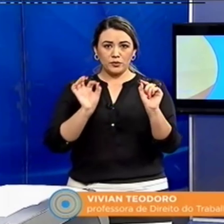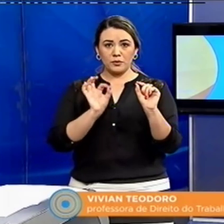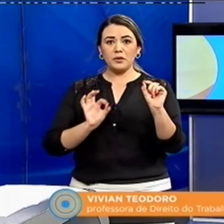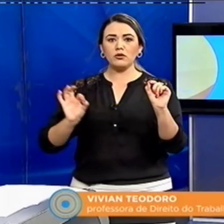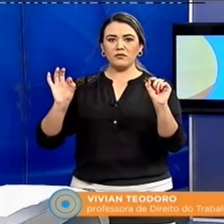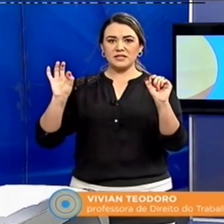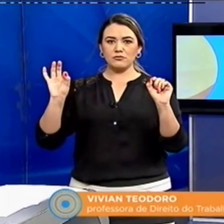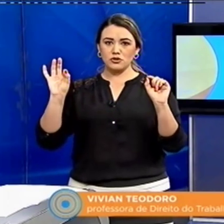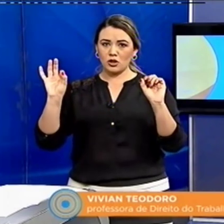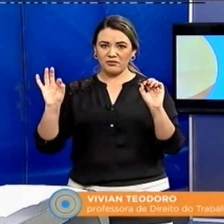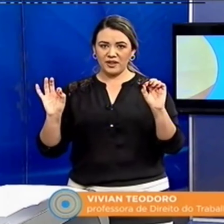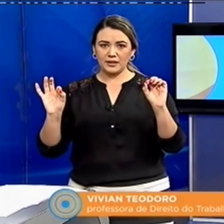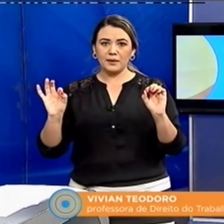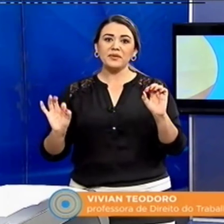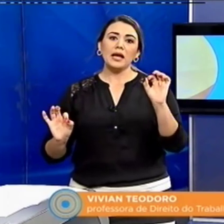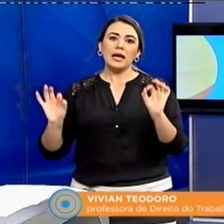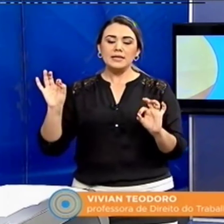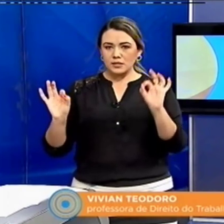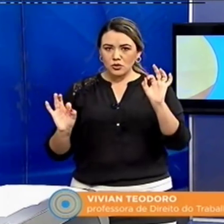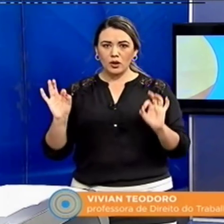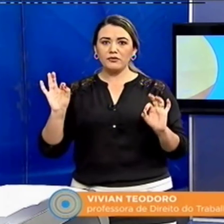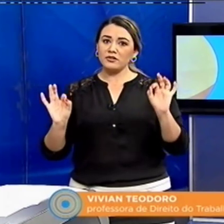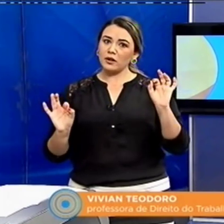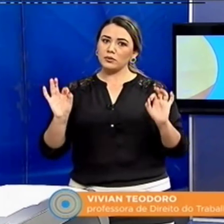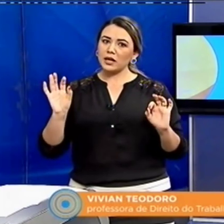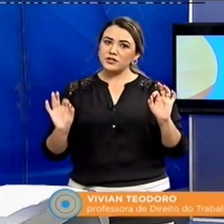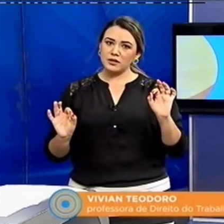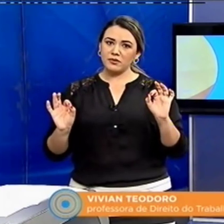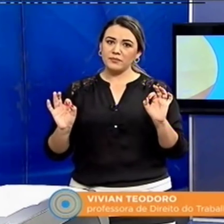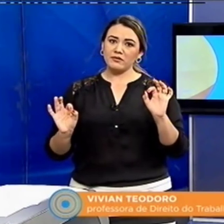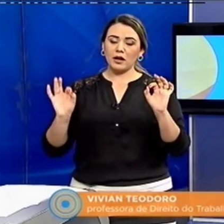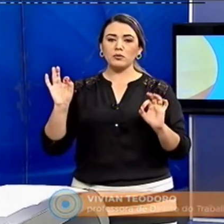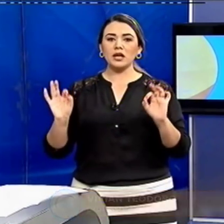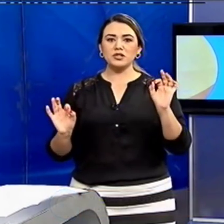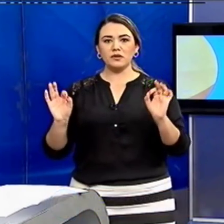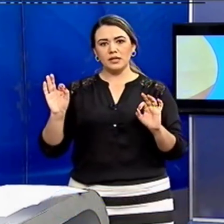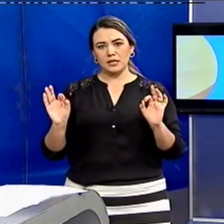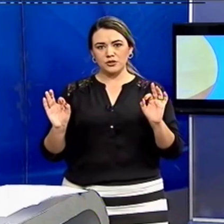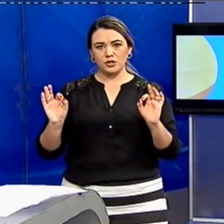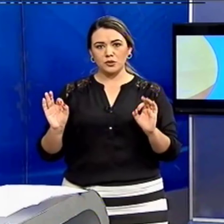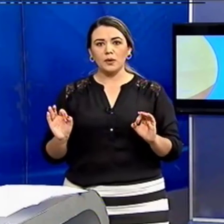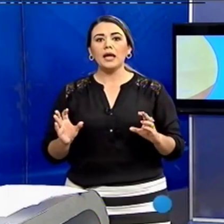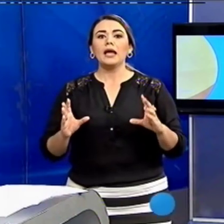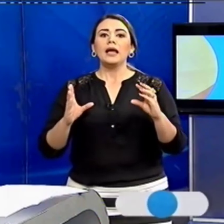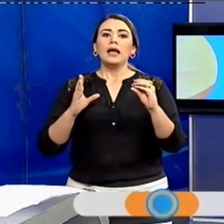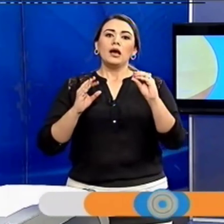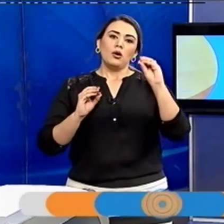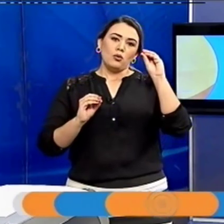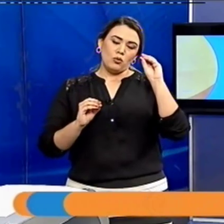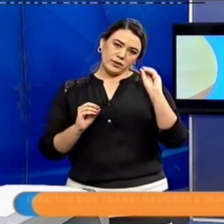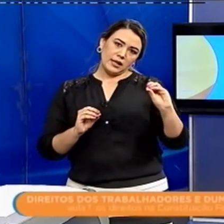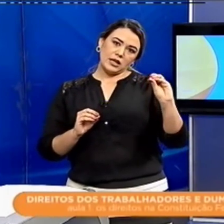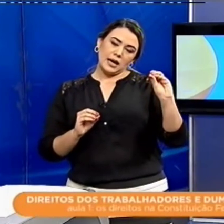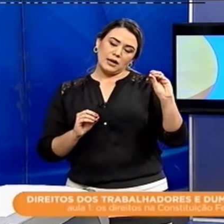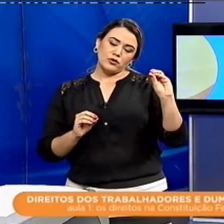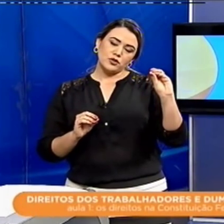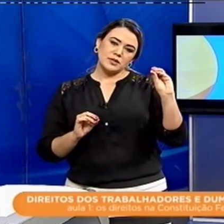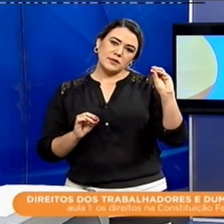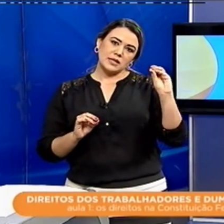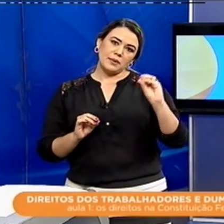1988 e 1990, essa escolha foi facultativa. Facultativa em que sentido? Quando a Constituição